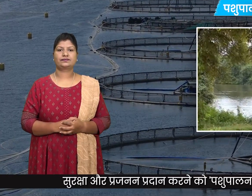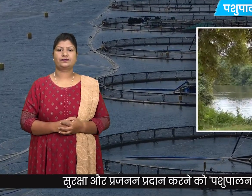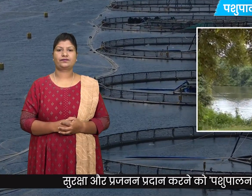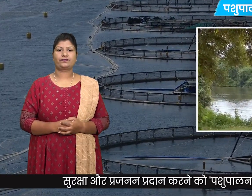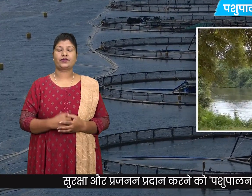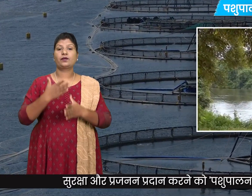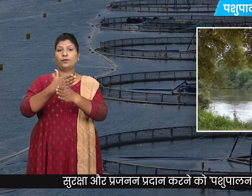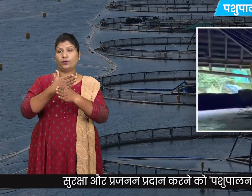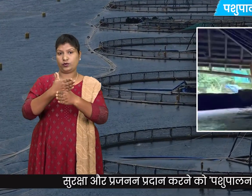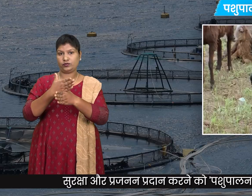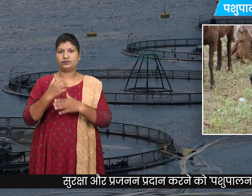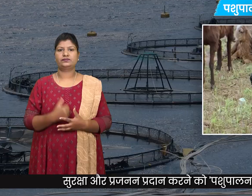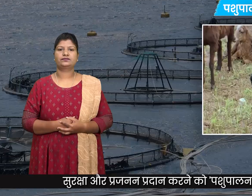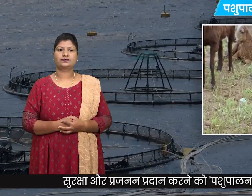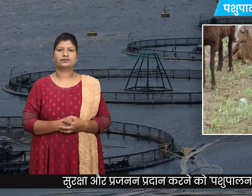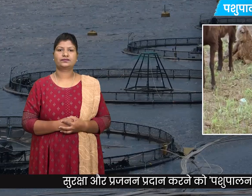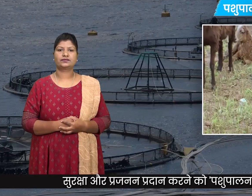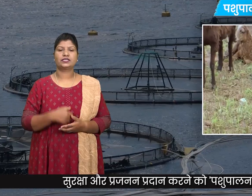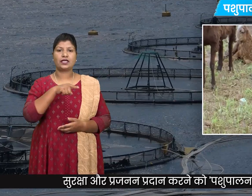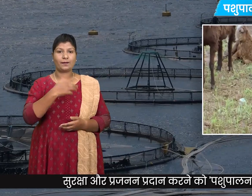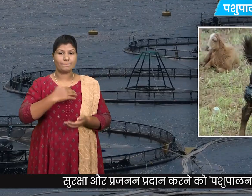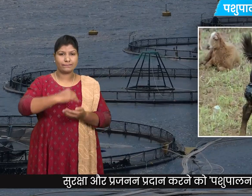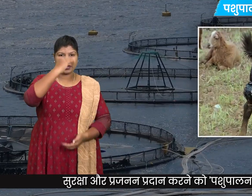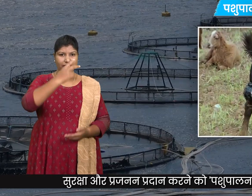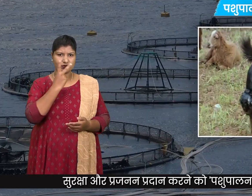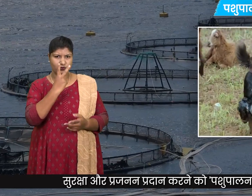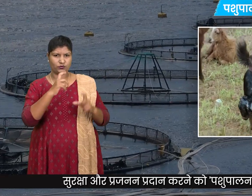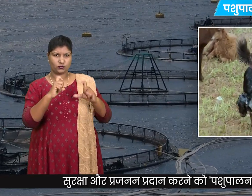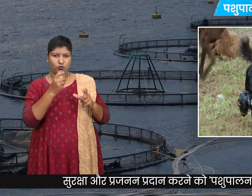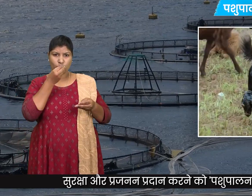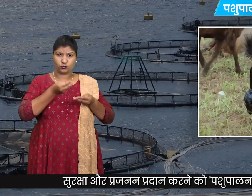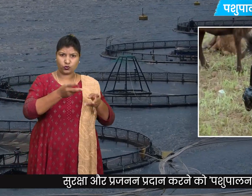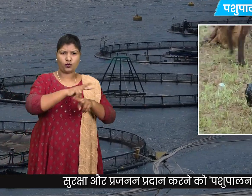सुरक्षा और प्रजनन प्रदान करने के पशुपालन कहा जाता है।